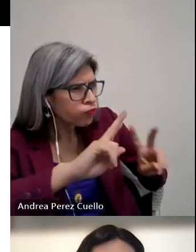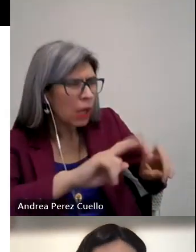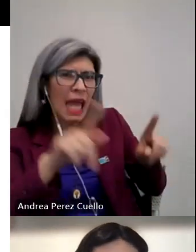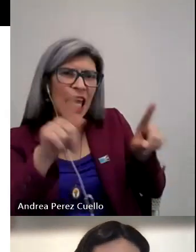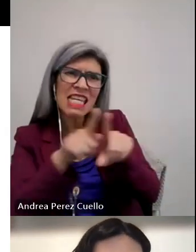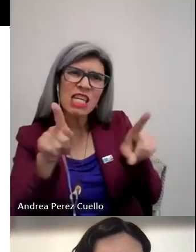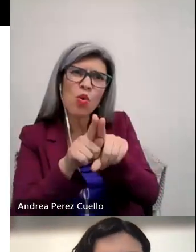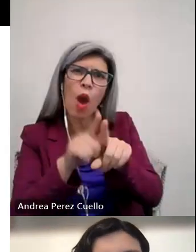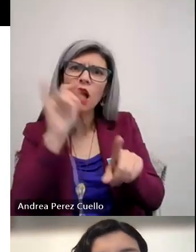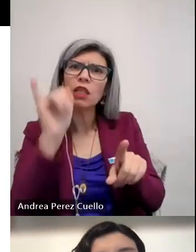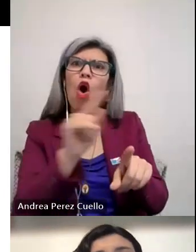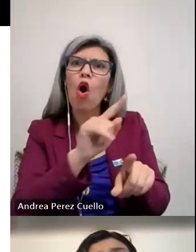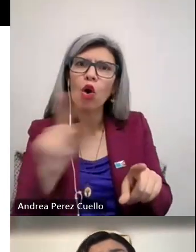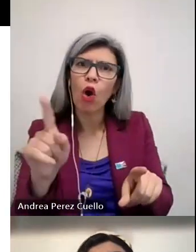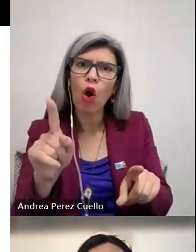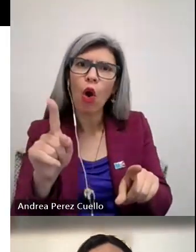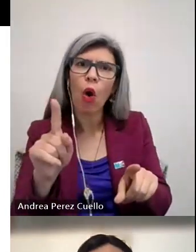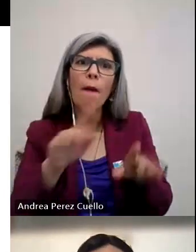mismo fenómeno.